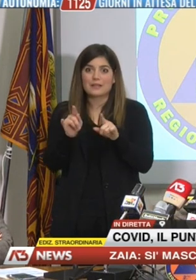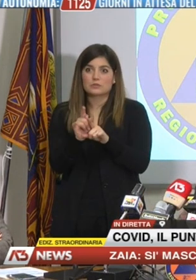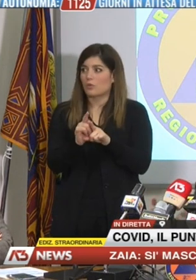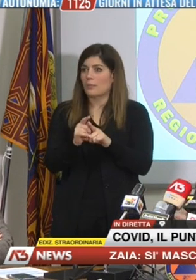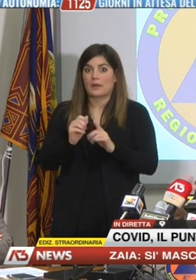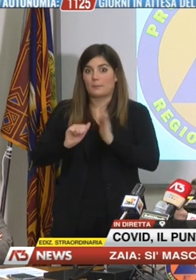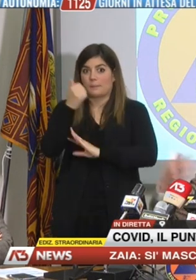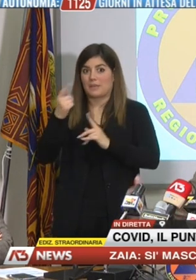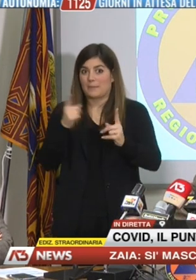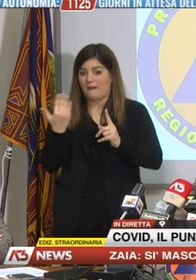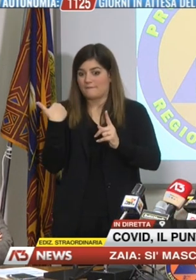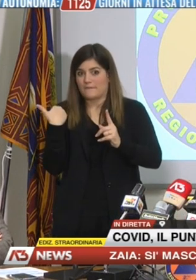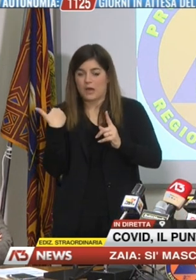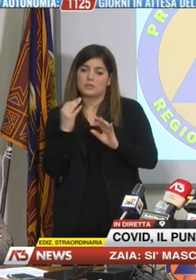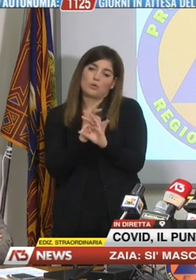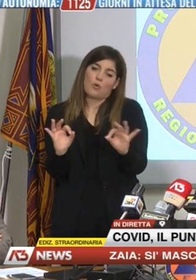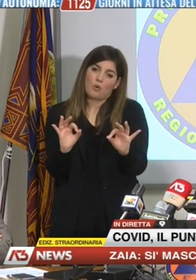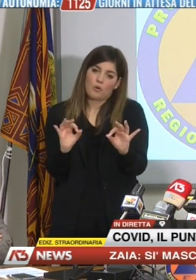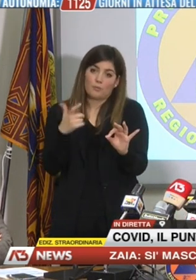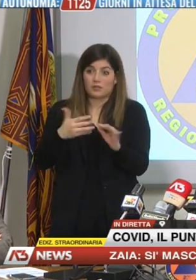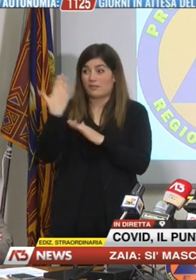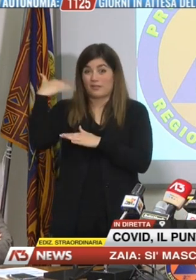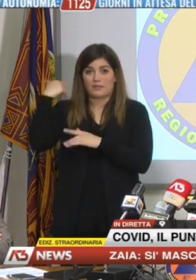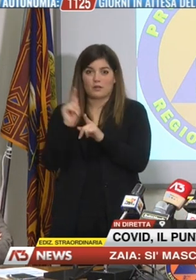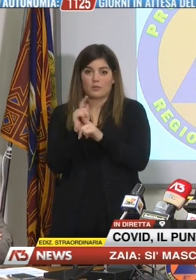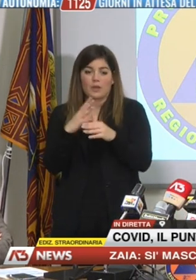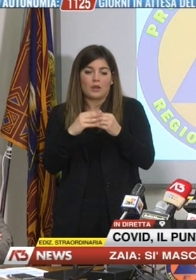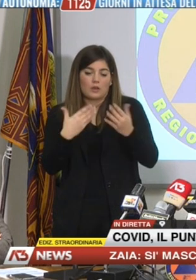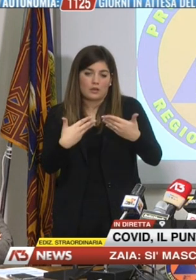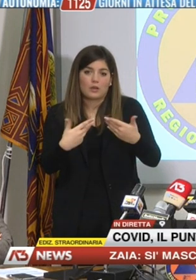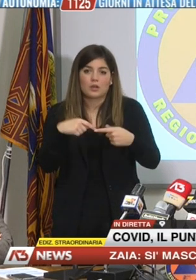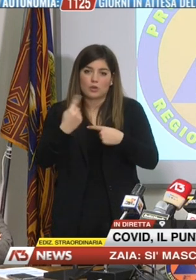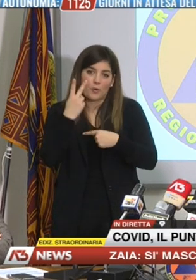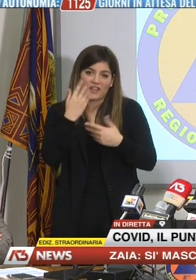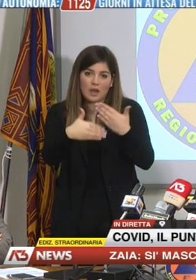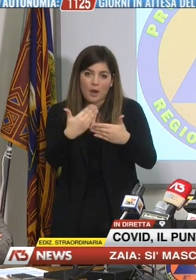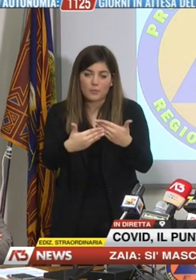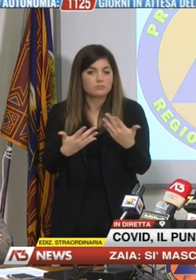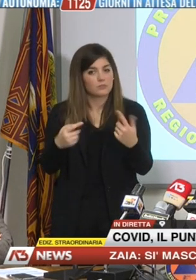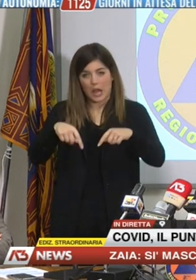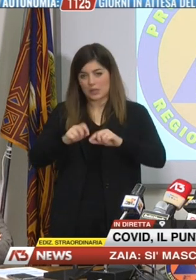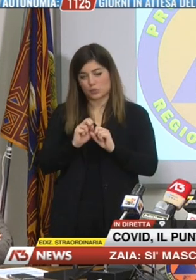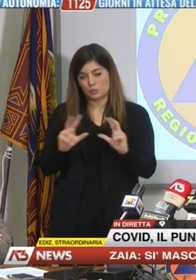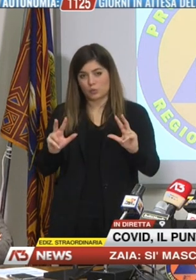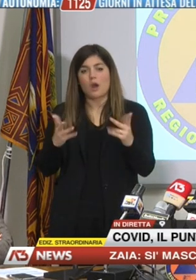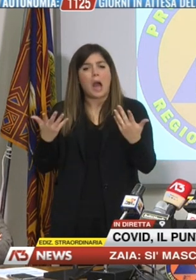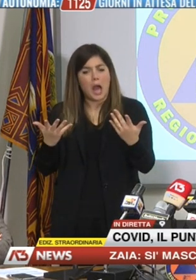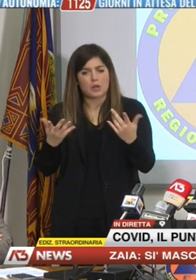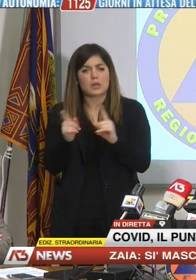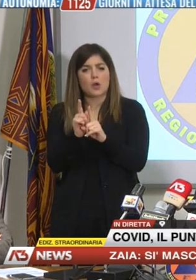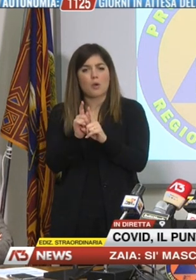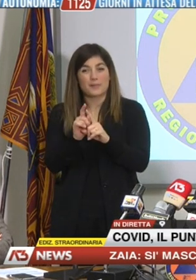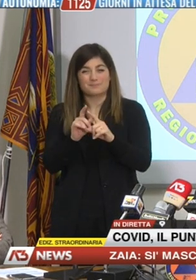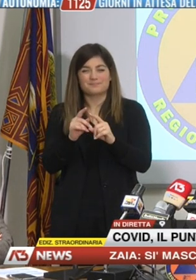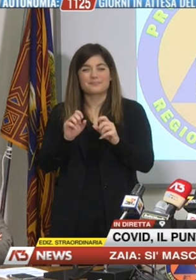comunque intanto facevamo e dopo vedevamo, io ho sempre dato per scontato che ogni azione restrittiva fatta ad